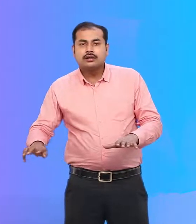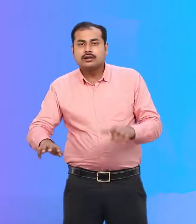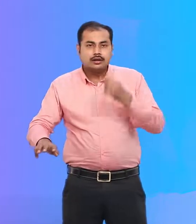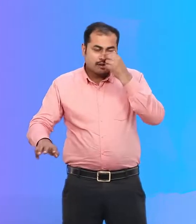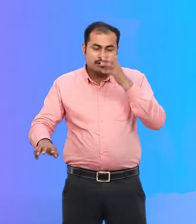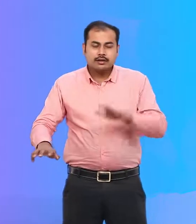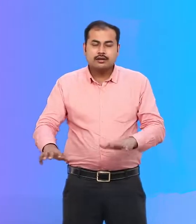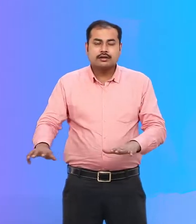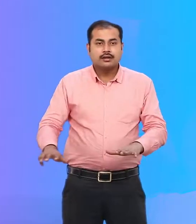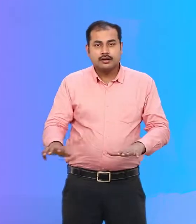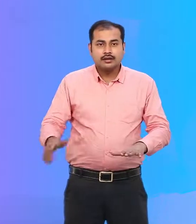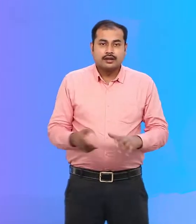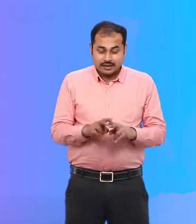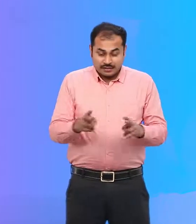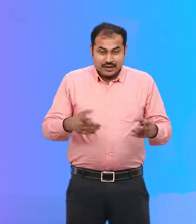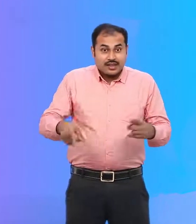काम अपने आप कर सकते हैं